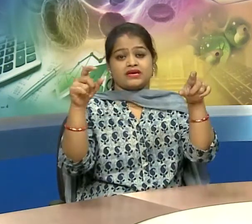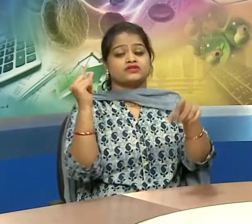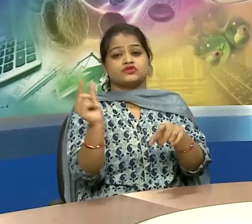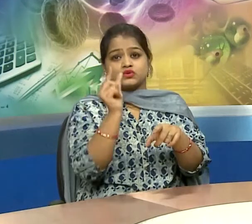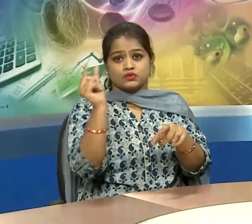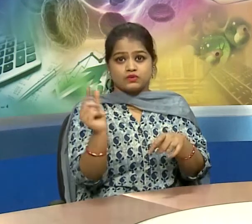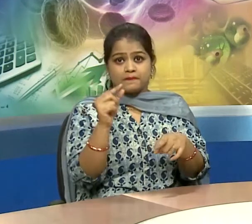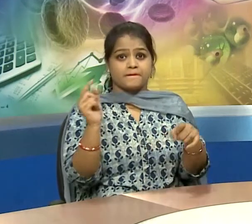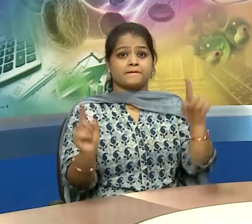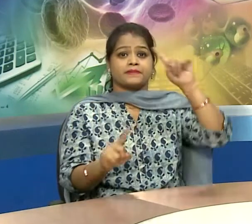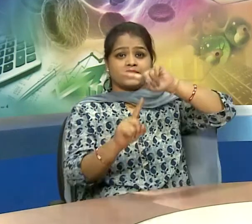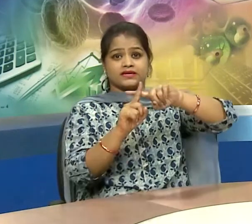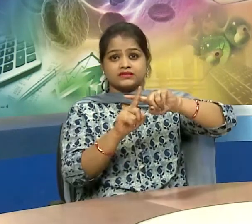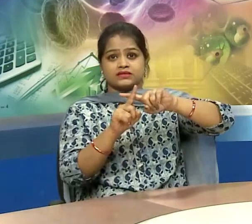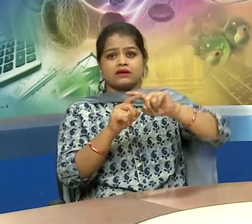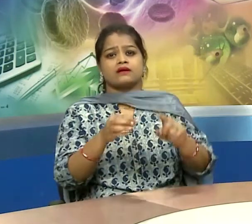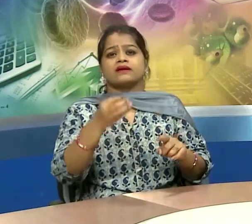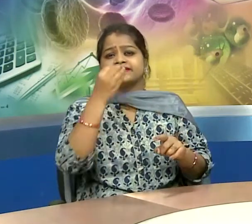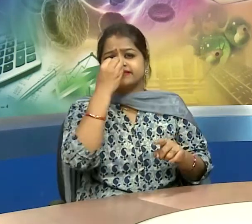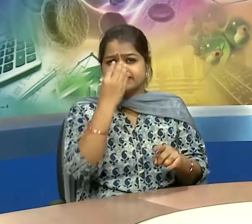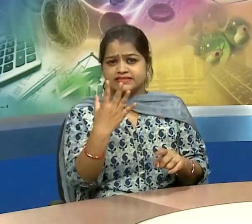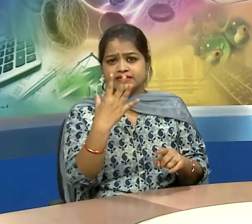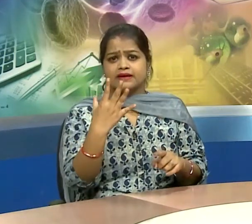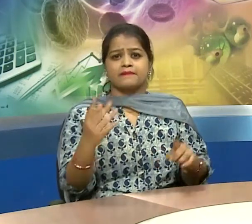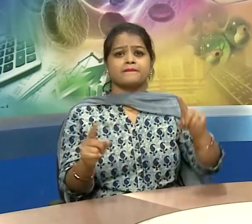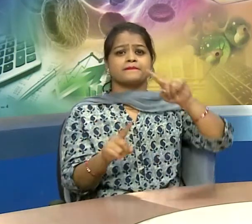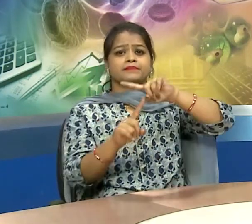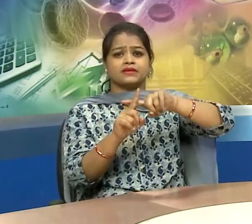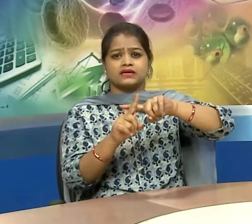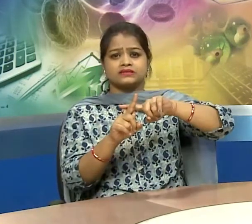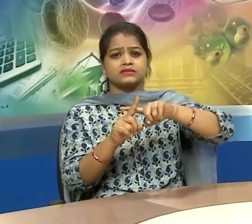सरस और प्रभावपूर्ण ढंग से लिखा गया है।